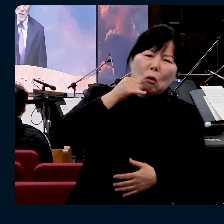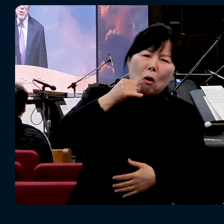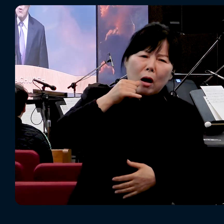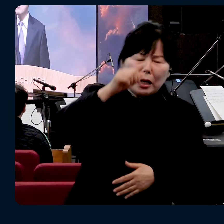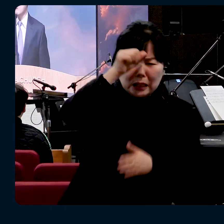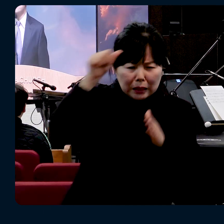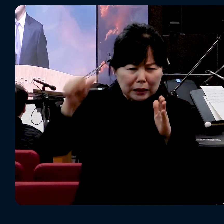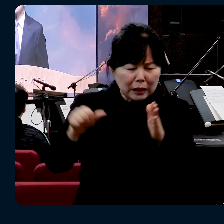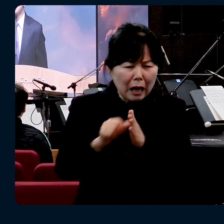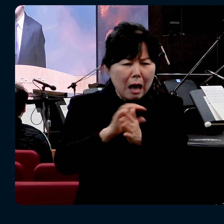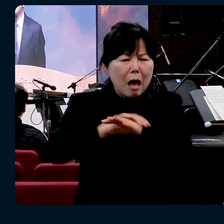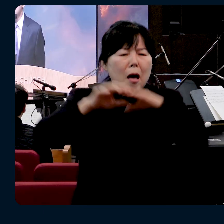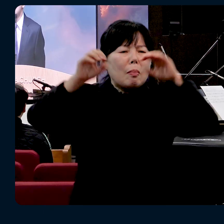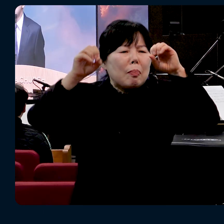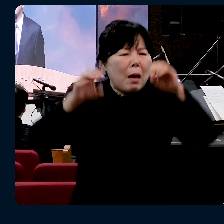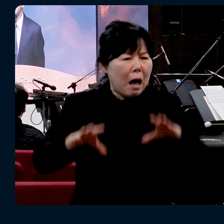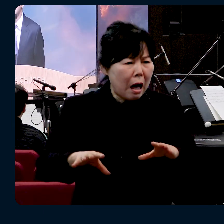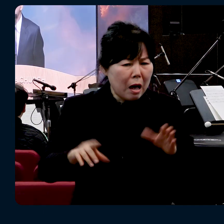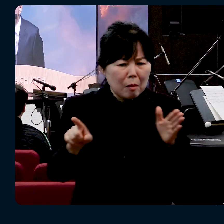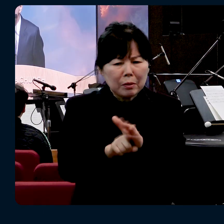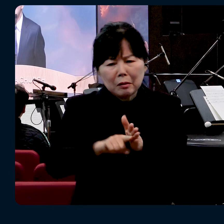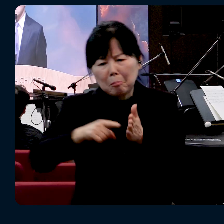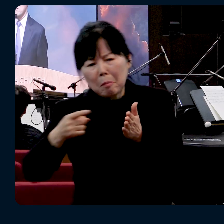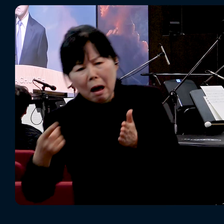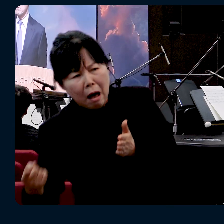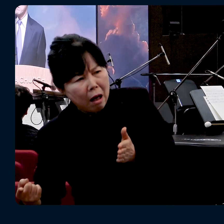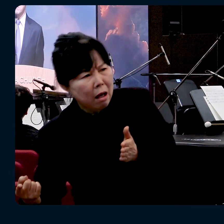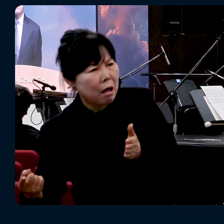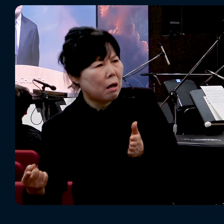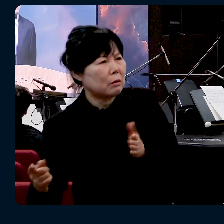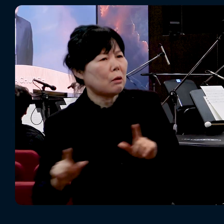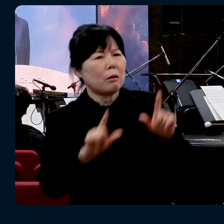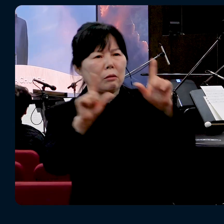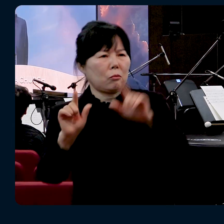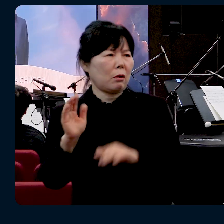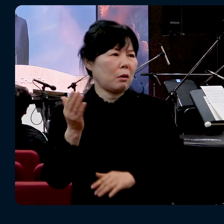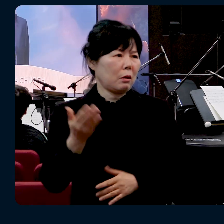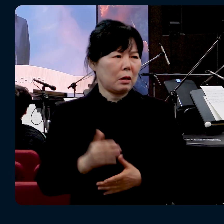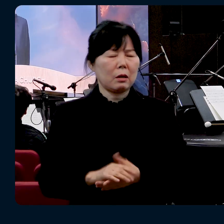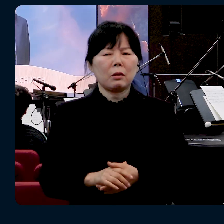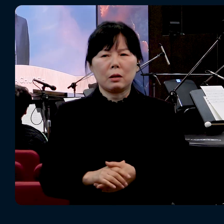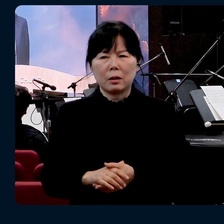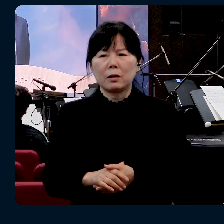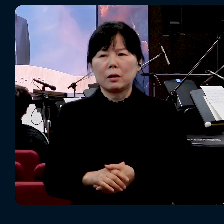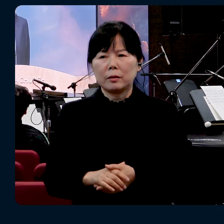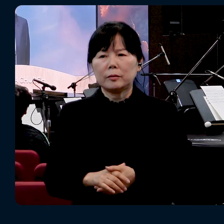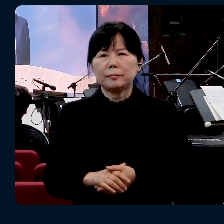다 바치고 허비하면서 살 수밖에 없으니까.